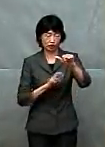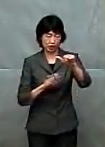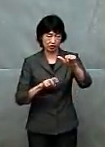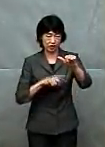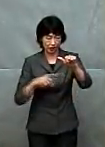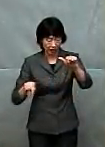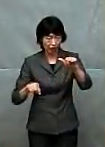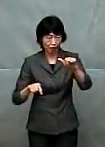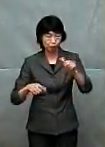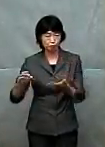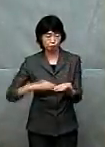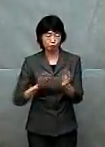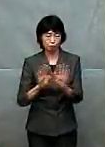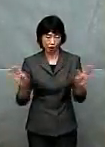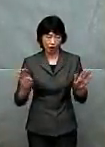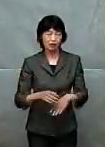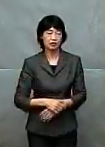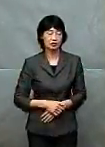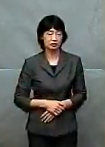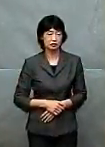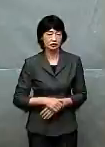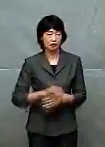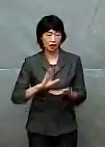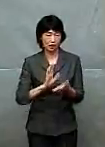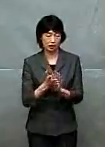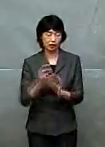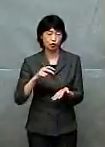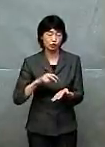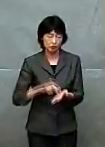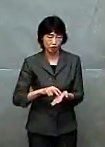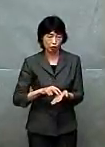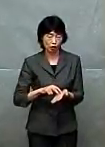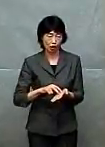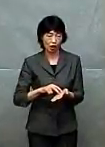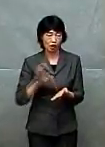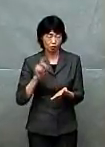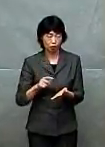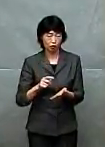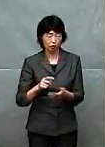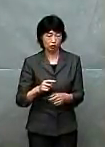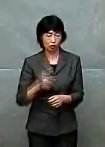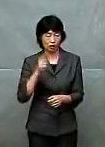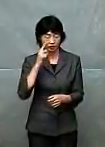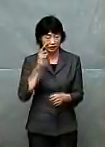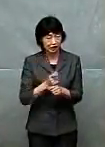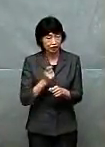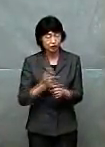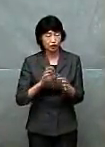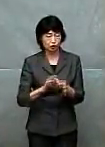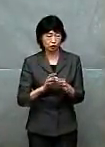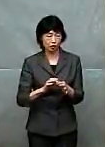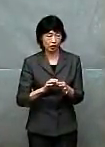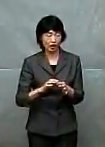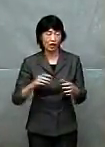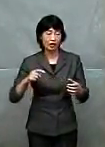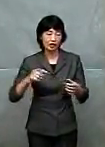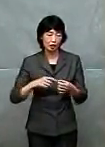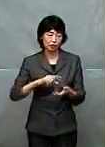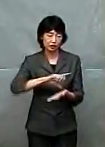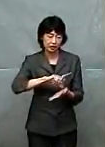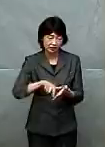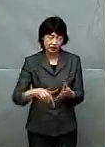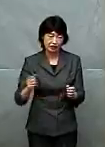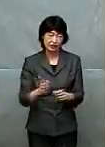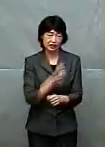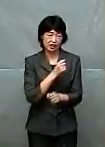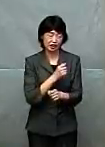始されます。県では製品の試作にあたりまして、山形地域産業応援基